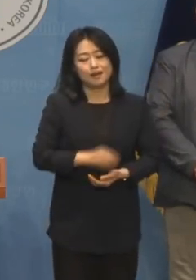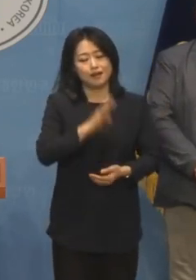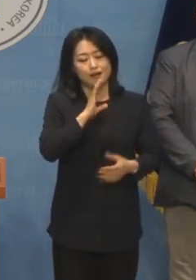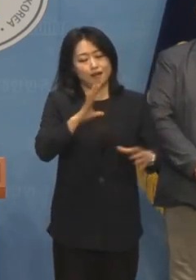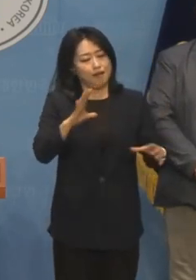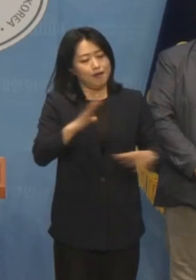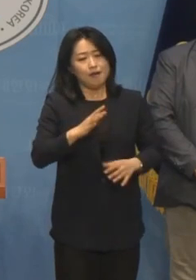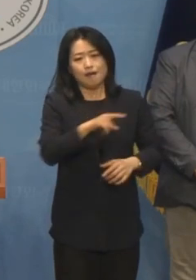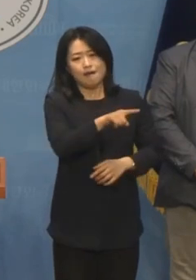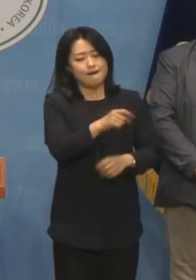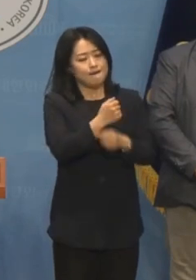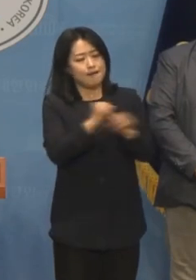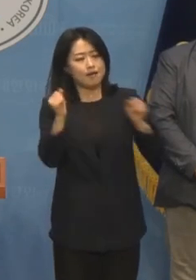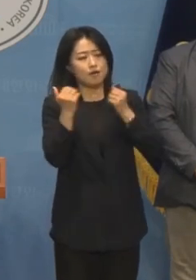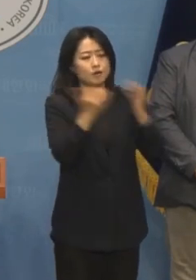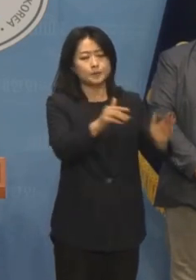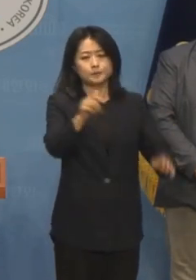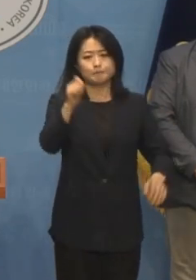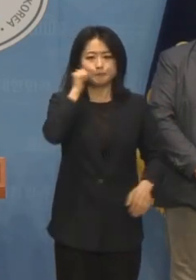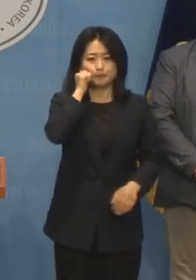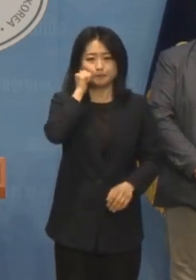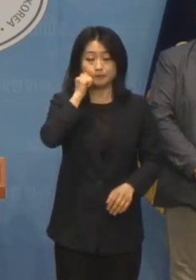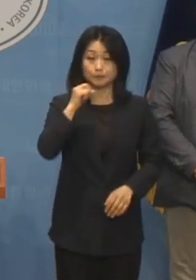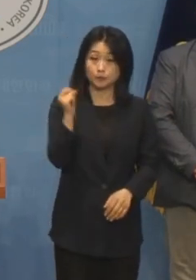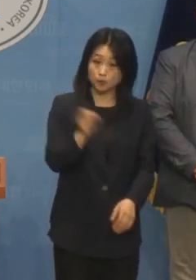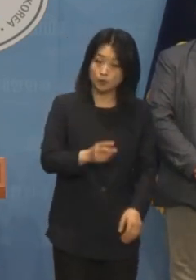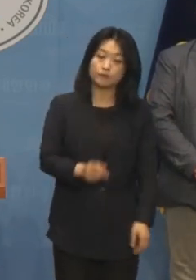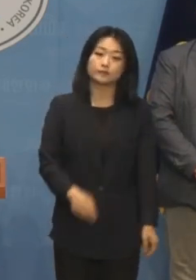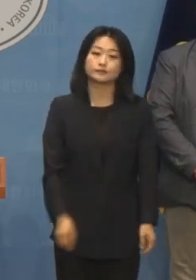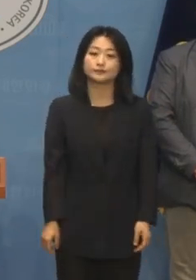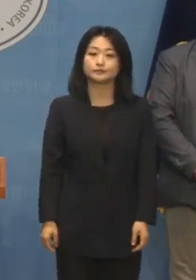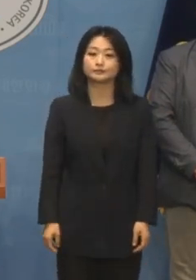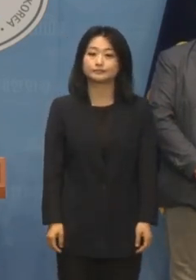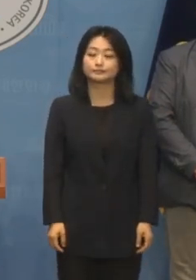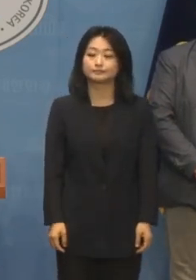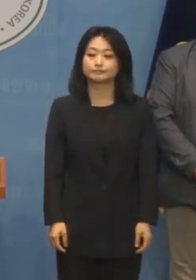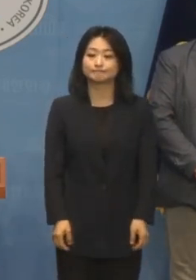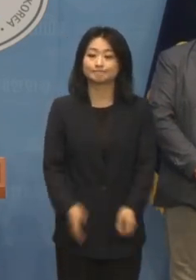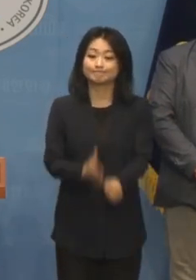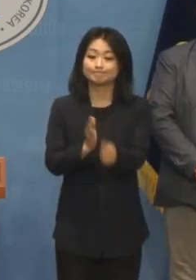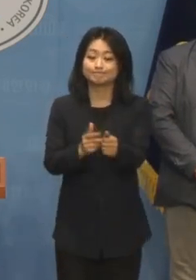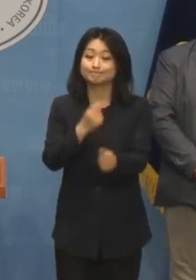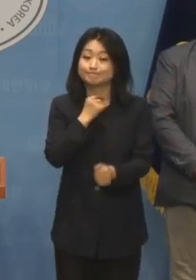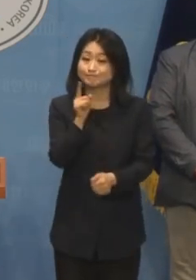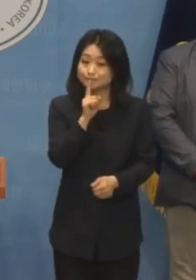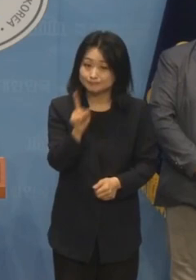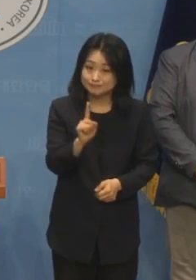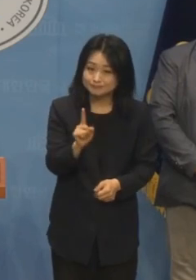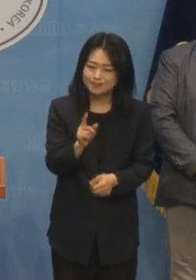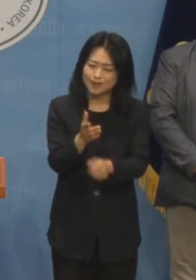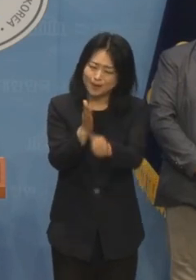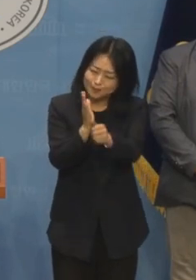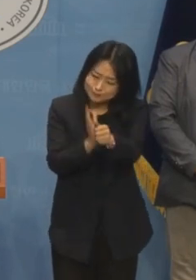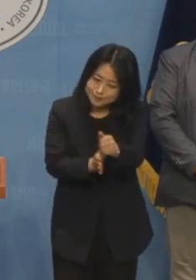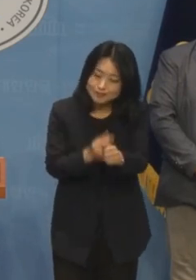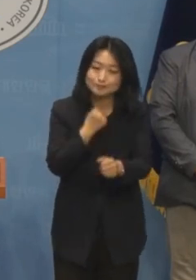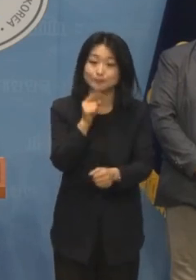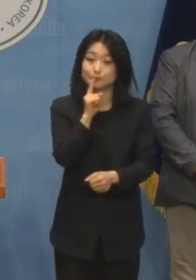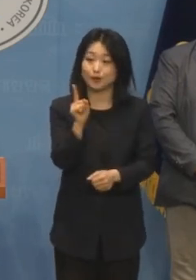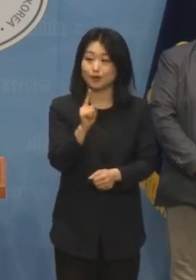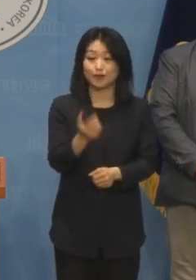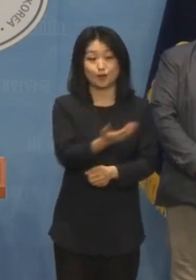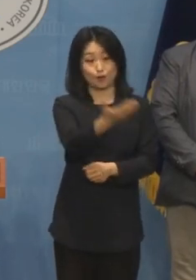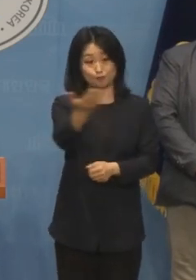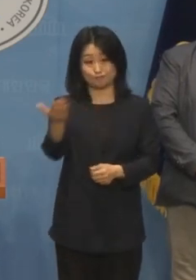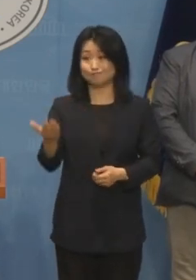더는 용납될 수 없습니다. 그리고 한 가지 당부 말씀을 좀 드리겠습니다. 부탁 말씀입니다.